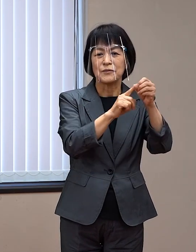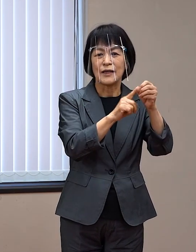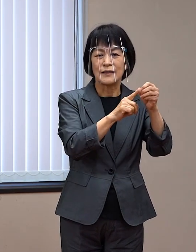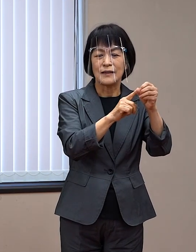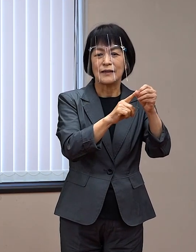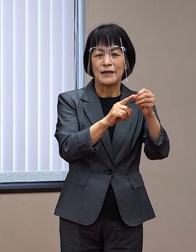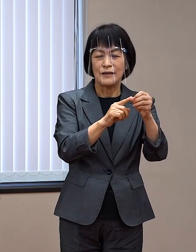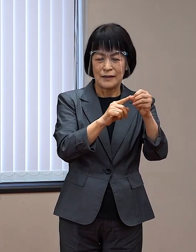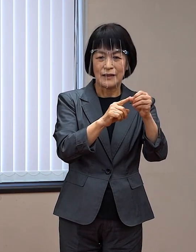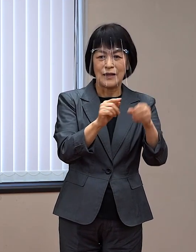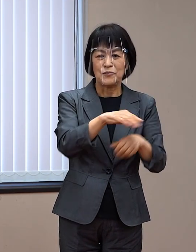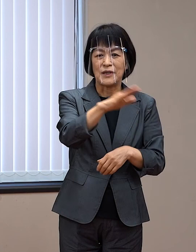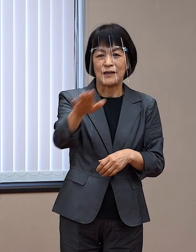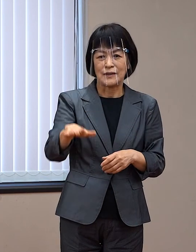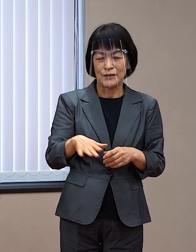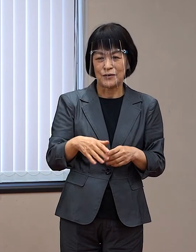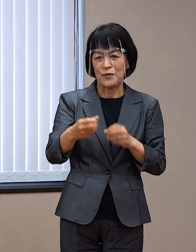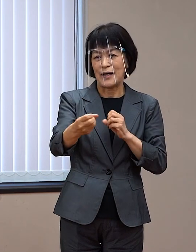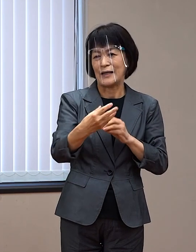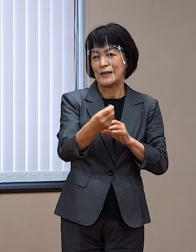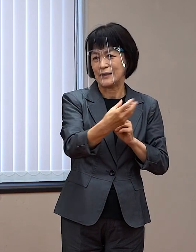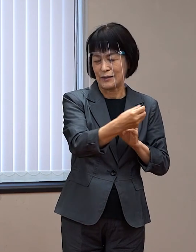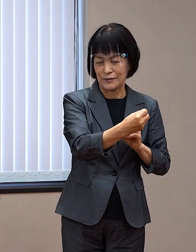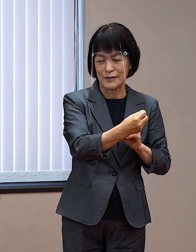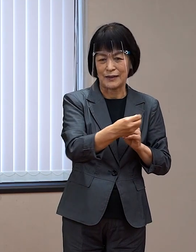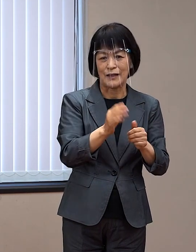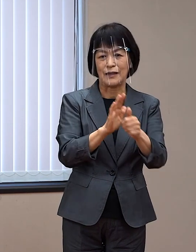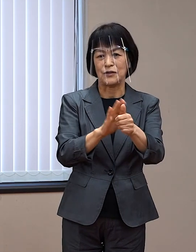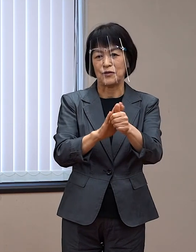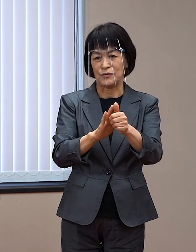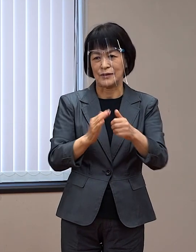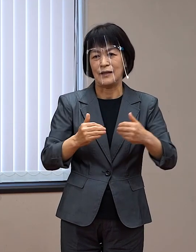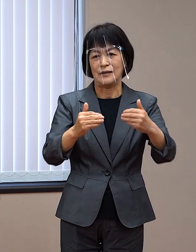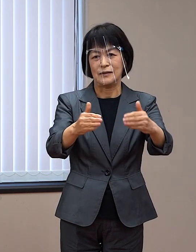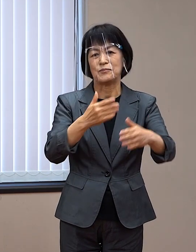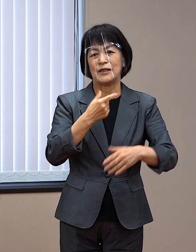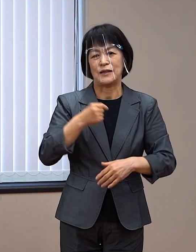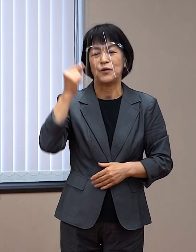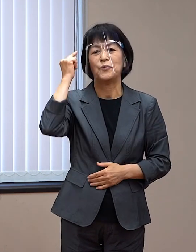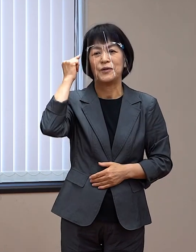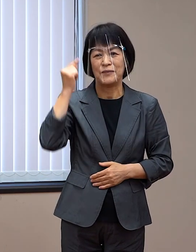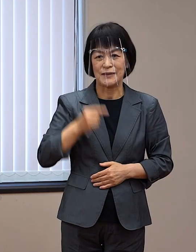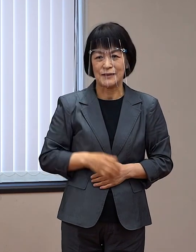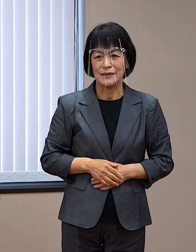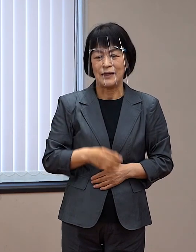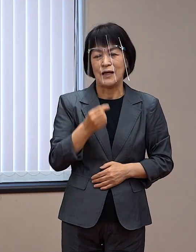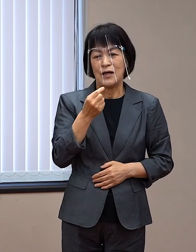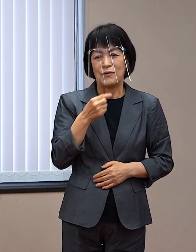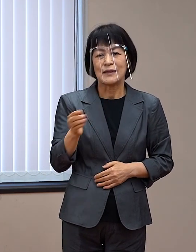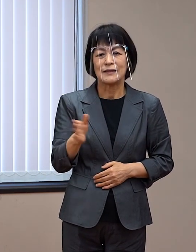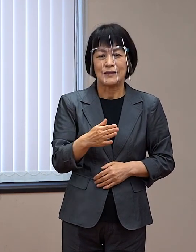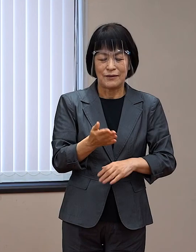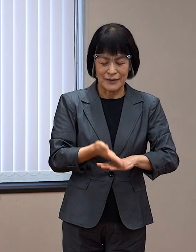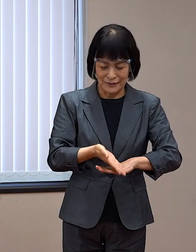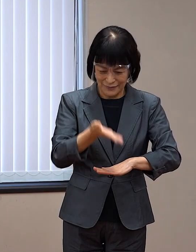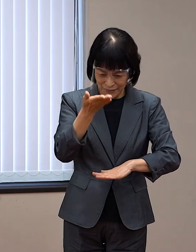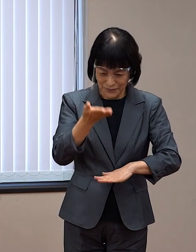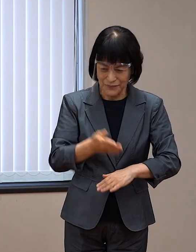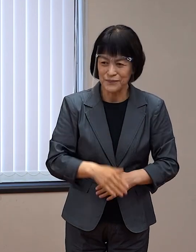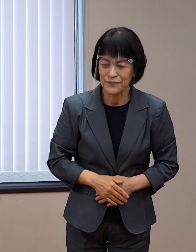と直接話し合いを重ね、協力しながら進んでまいりたいと考えております。私からは以上であります。